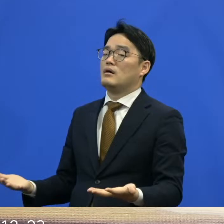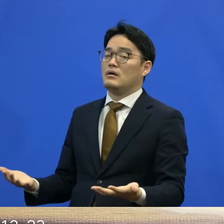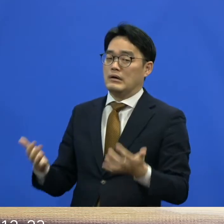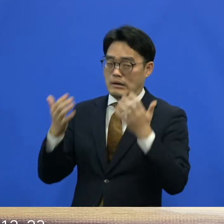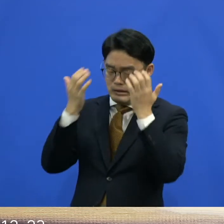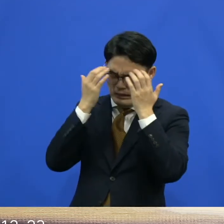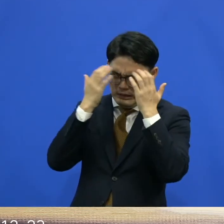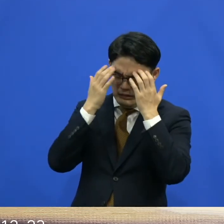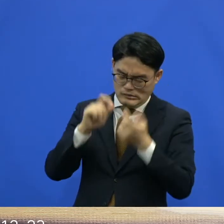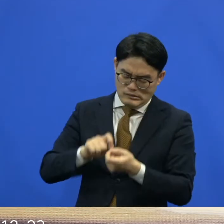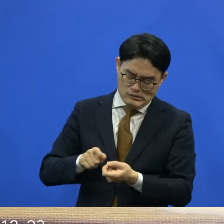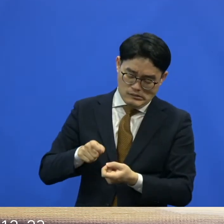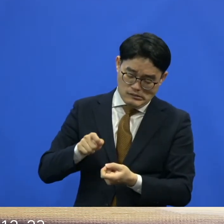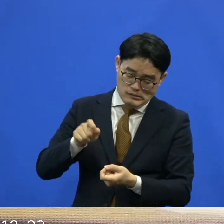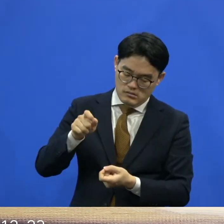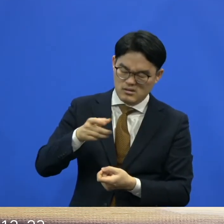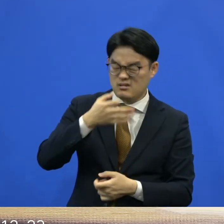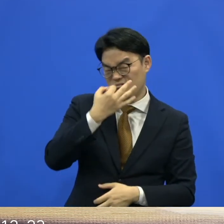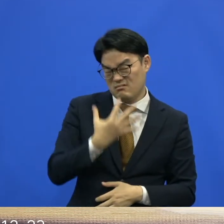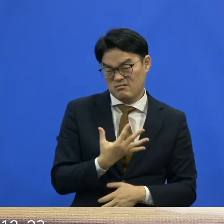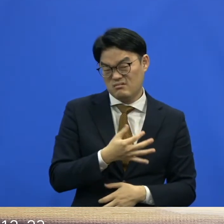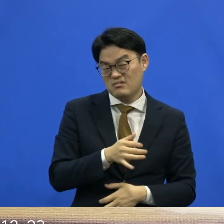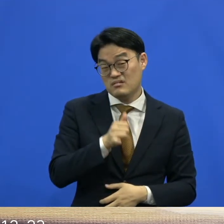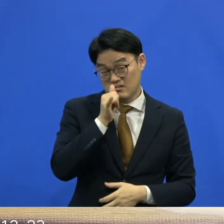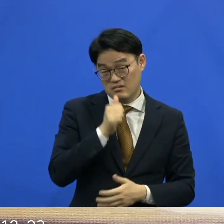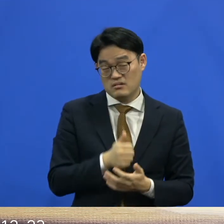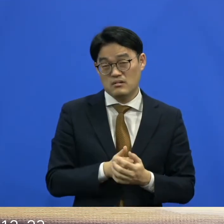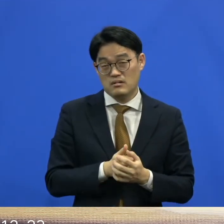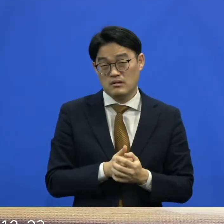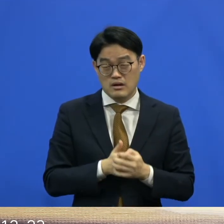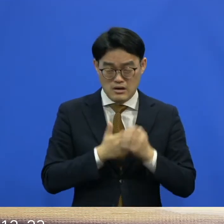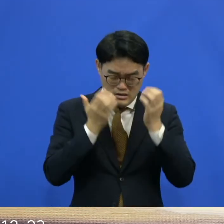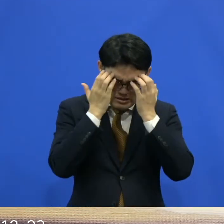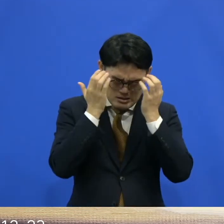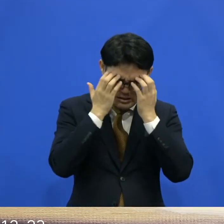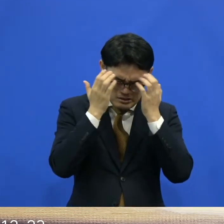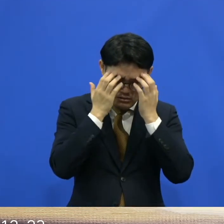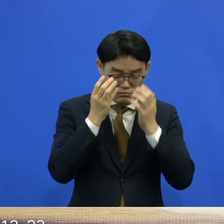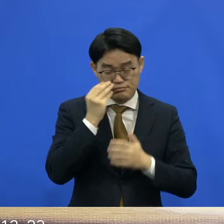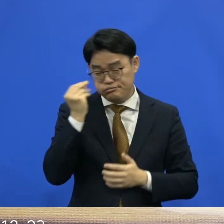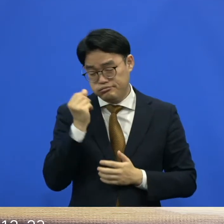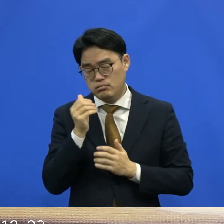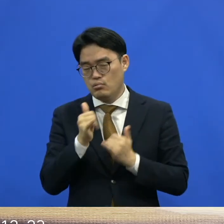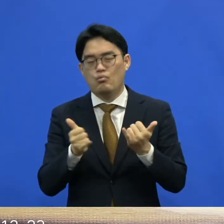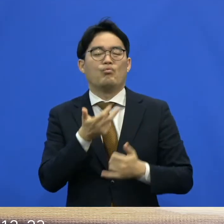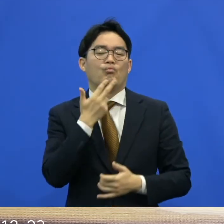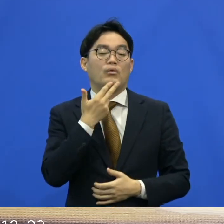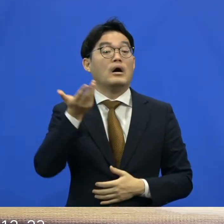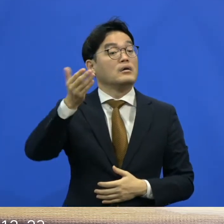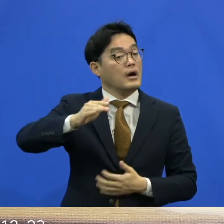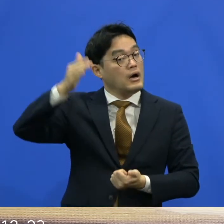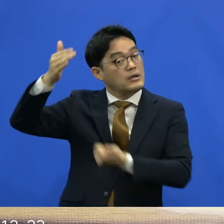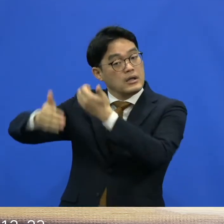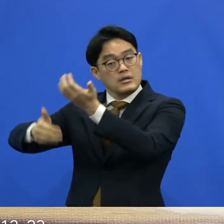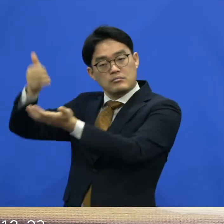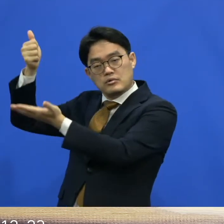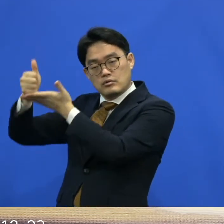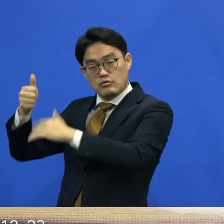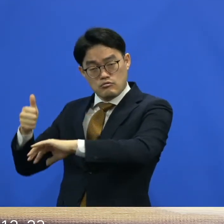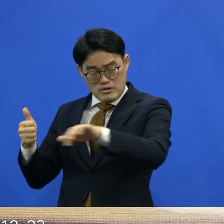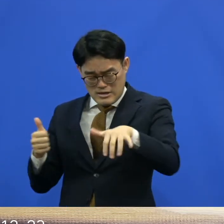길어질 때 힘들어질 수 있습니다. 고통은 고통이죠. 고통에 익숙한 사람은 없습니다. 그러나 하나님은 우리의